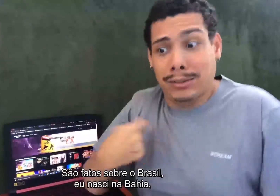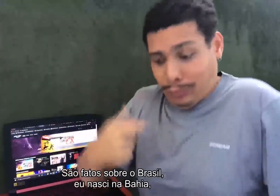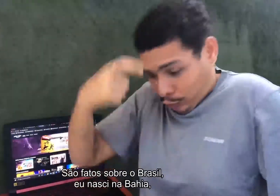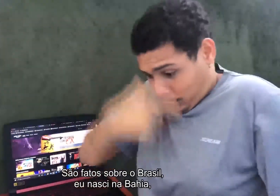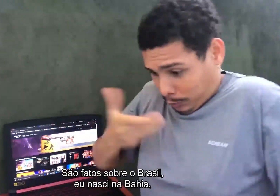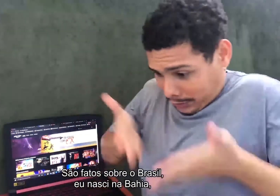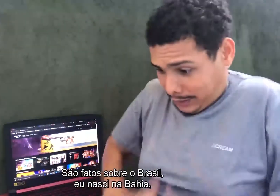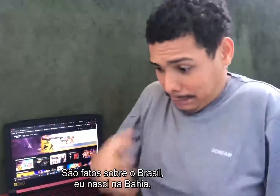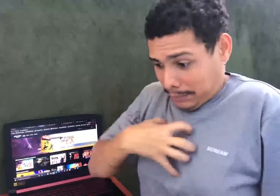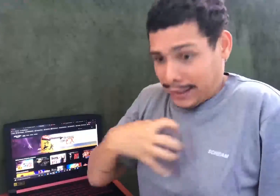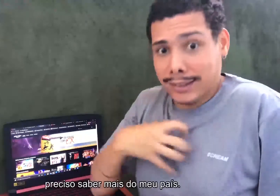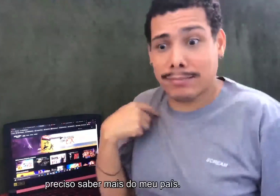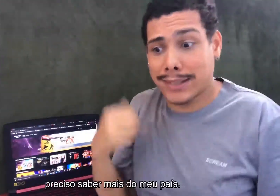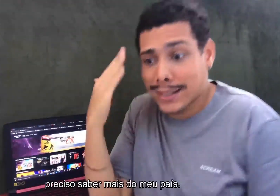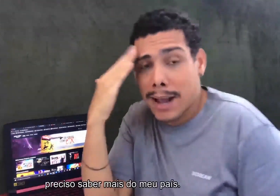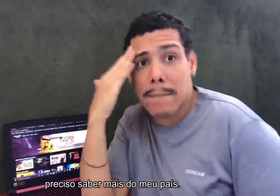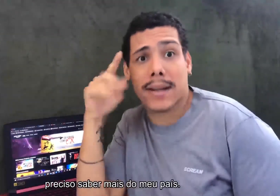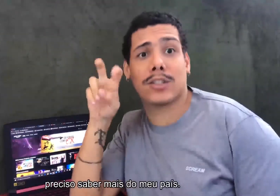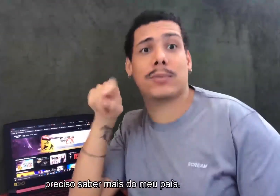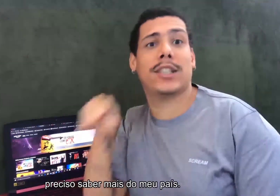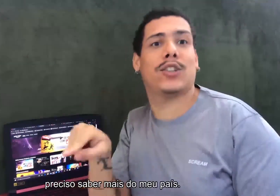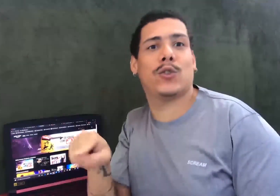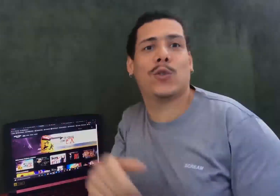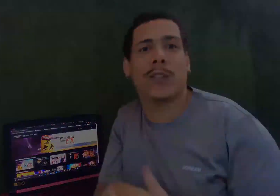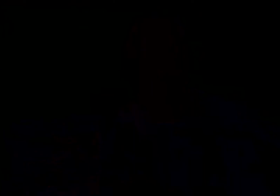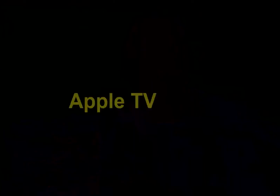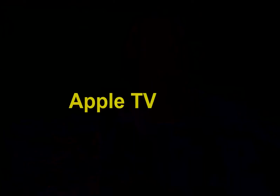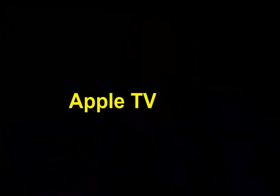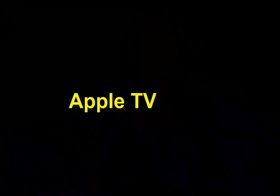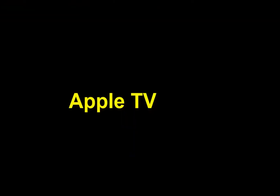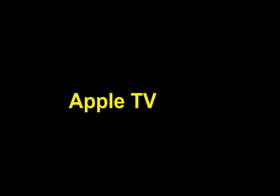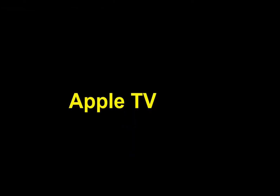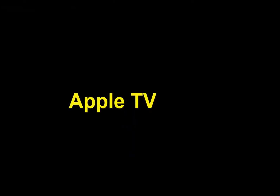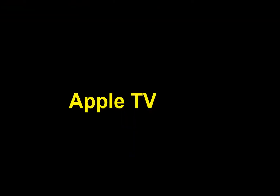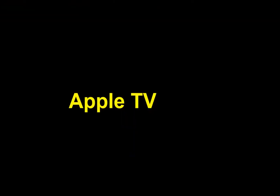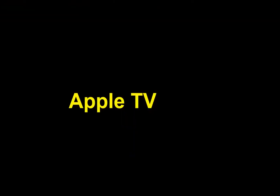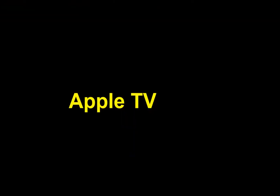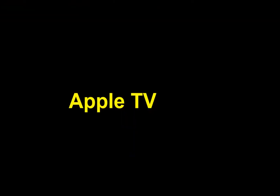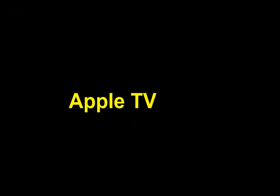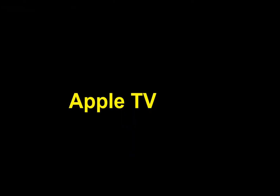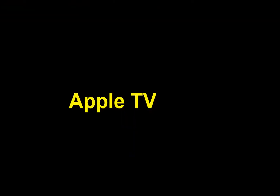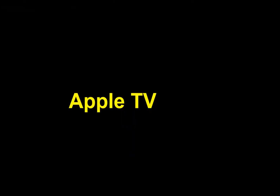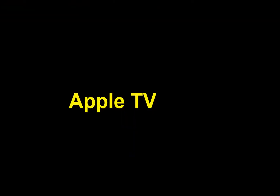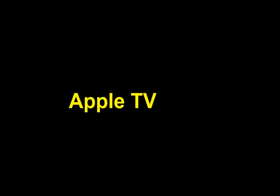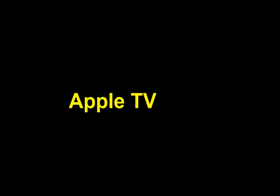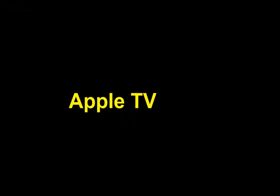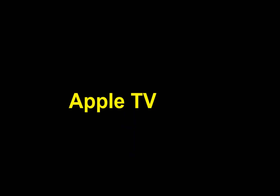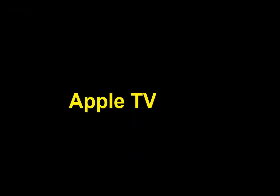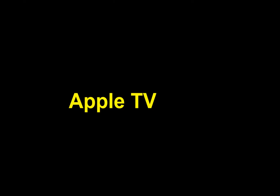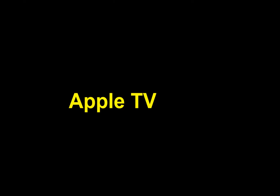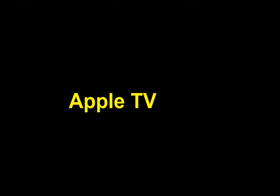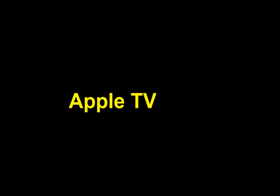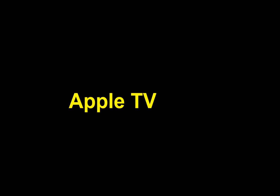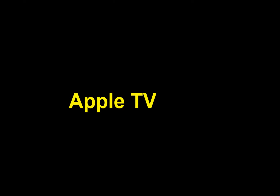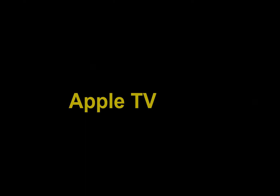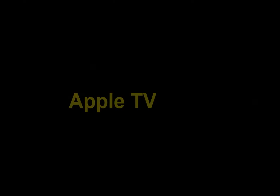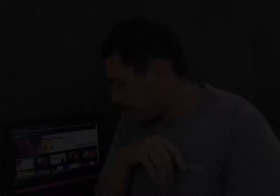na Bahia, preciso saber mais sobre o meu país. Apple TV.